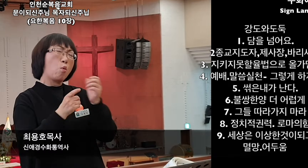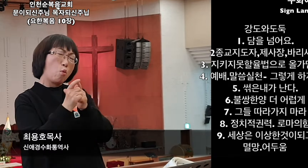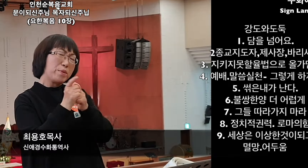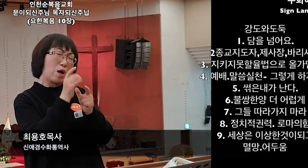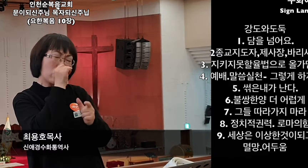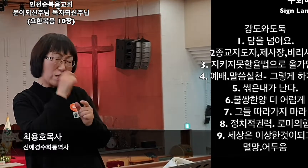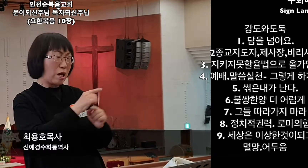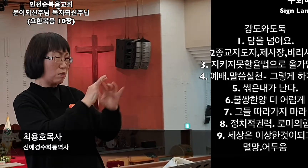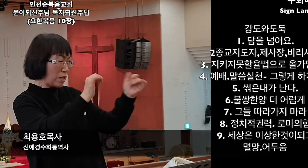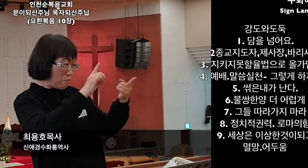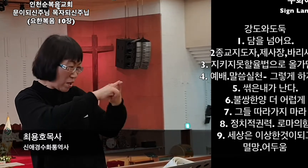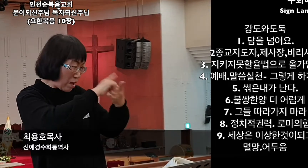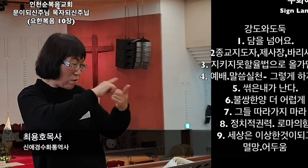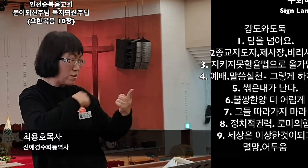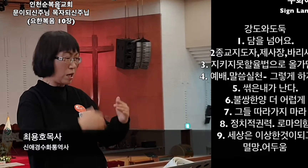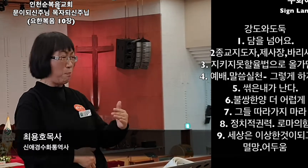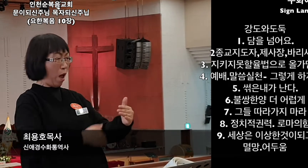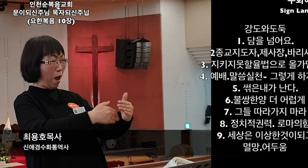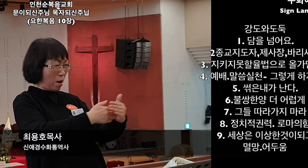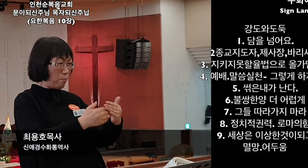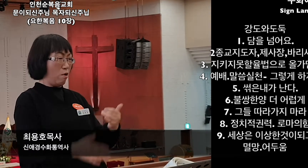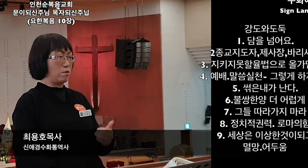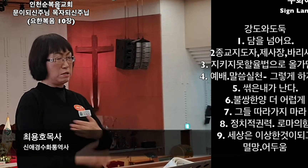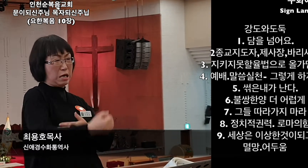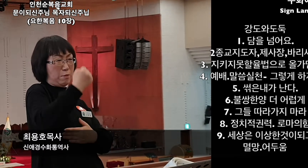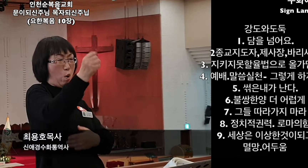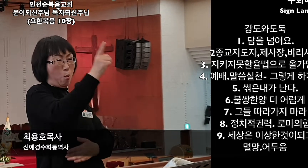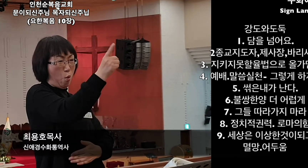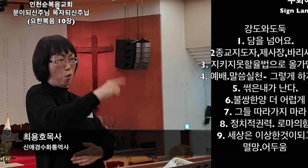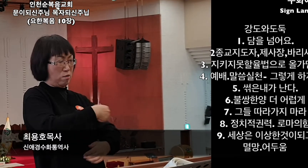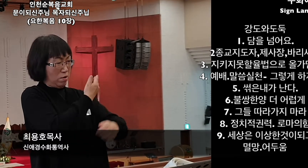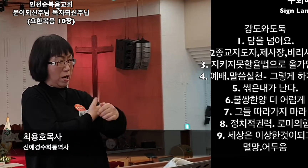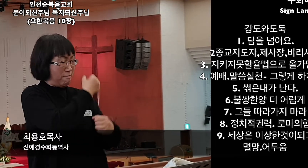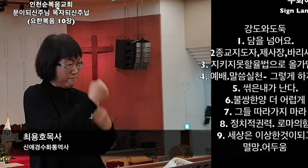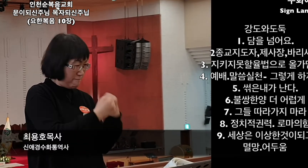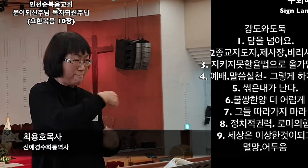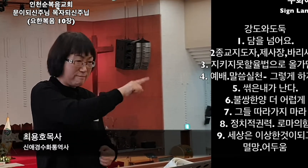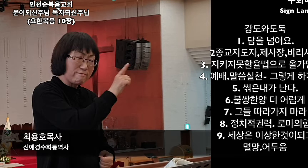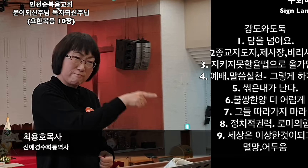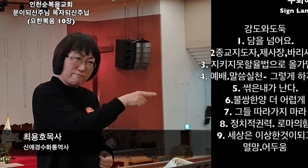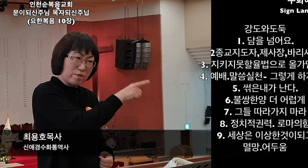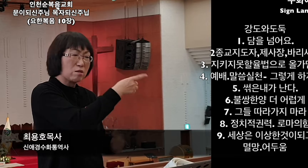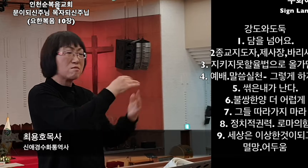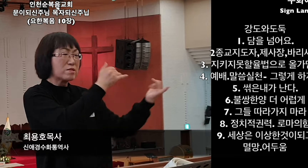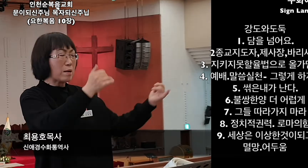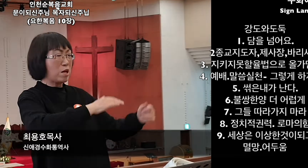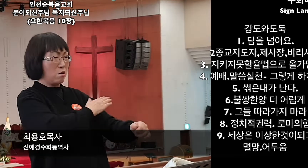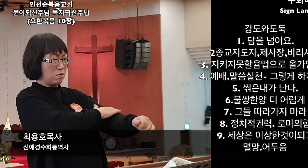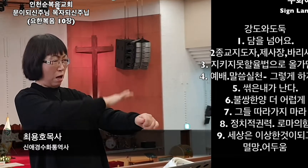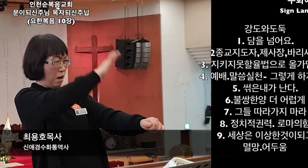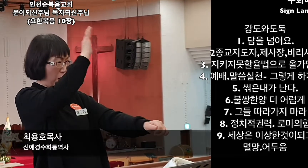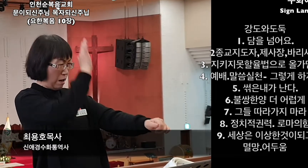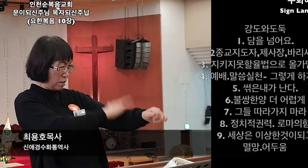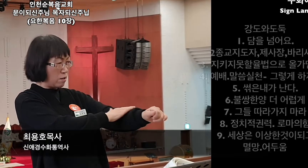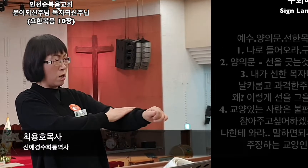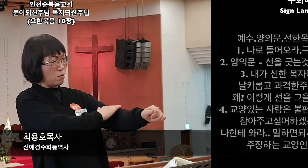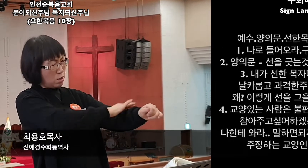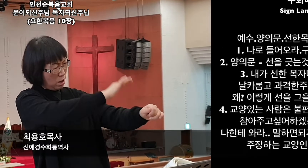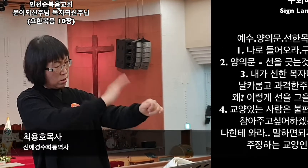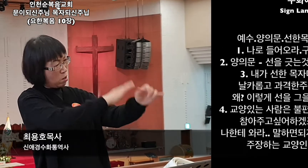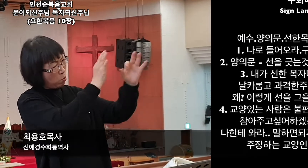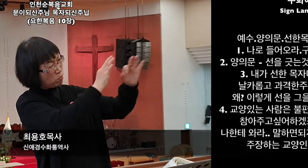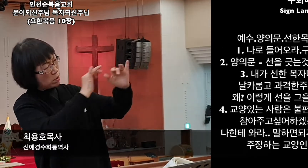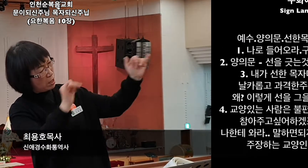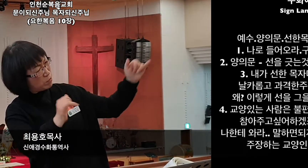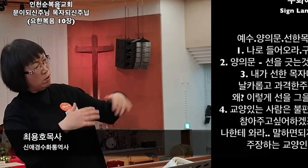그들은 그들 나름대로 자기의 배를 불리고 자기 힘으로 뭔가 해보려 달려가는 거예요. 그런 사람들이 잘 되는 것들을 보면서요,